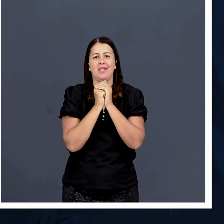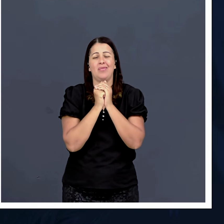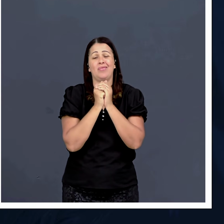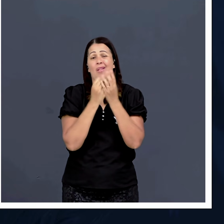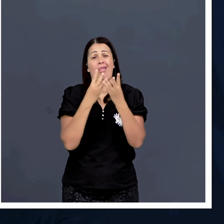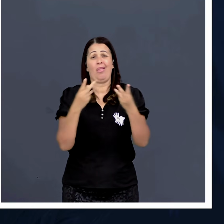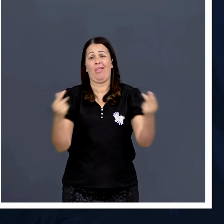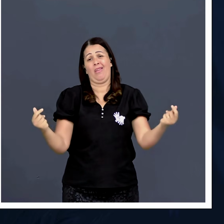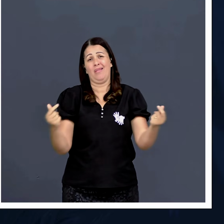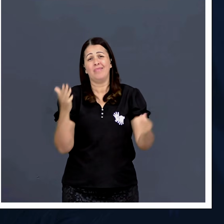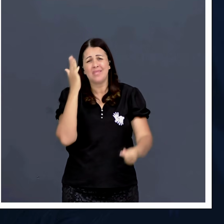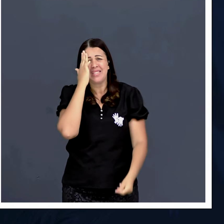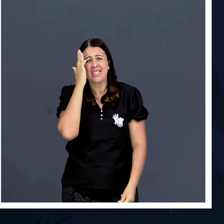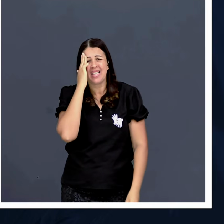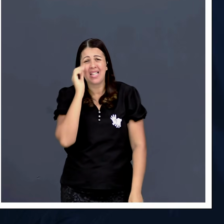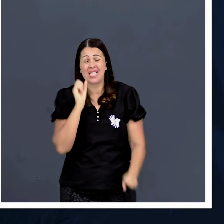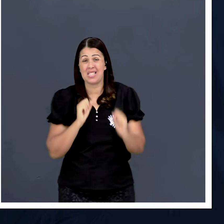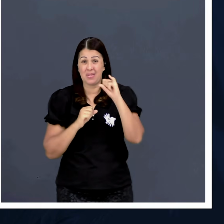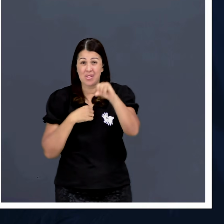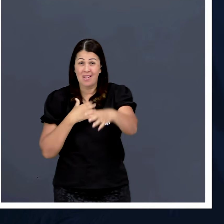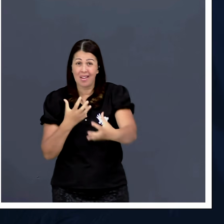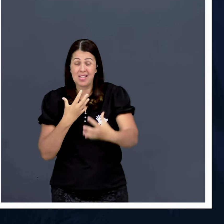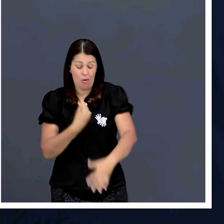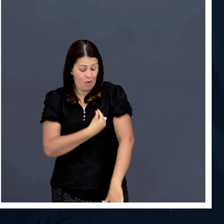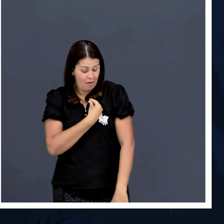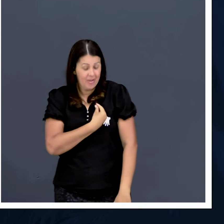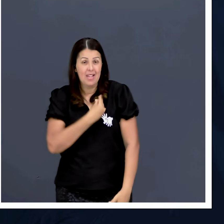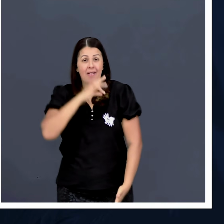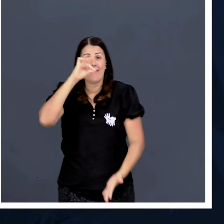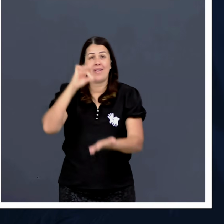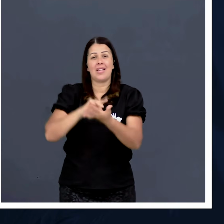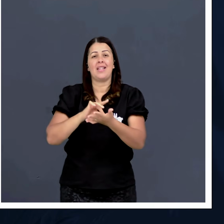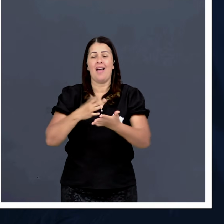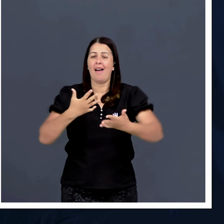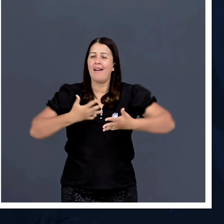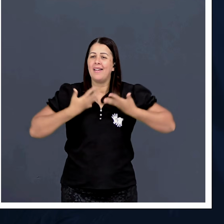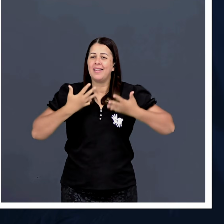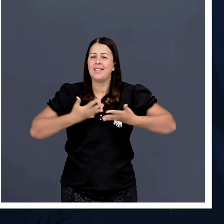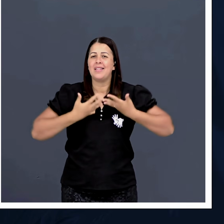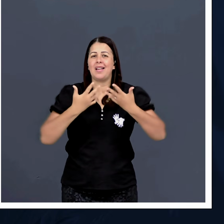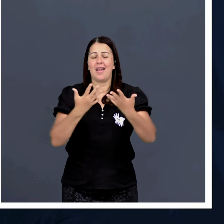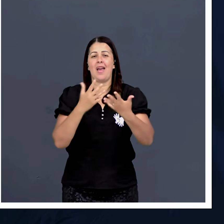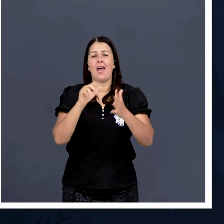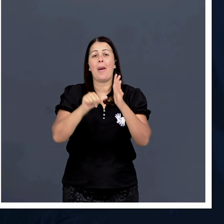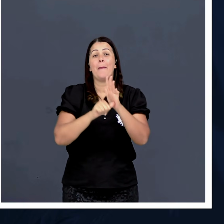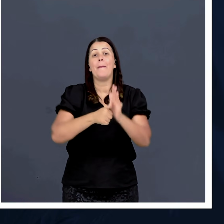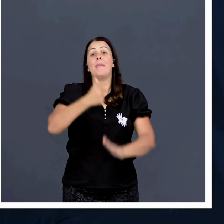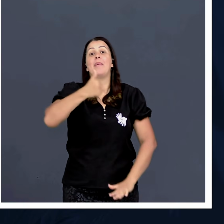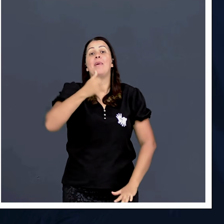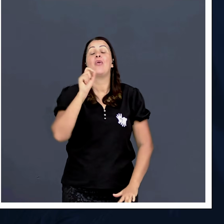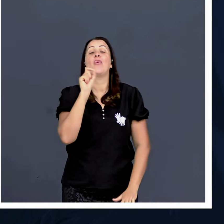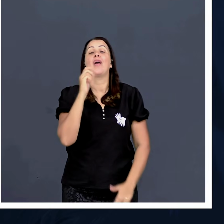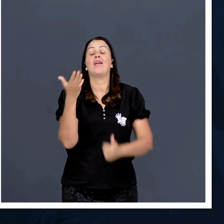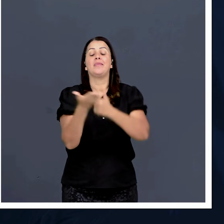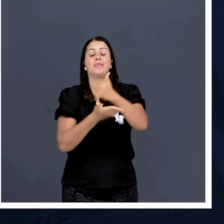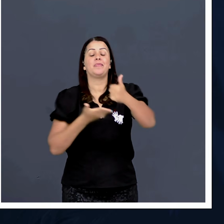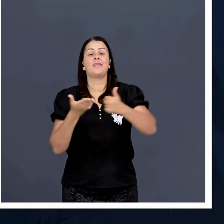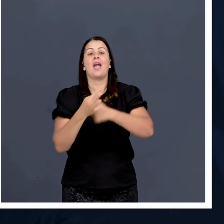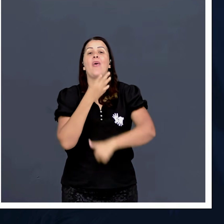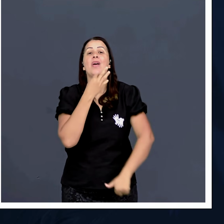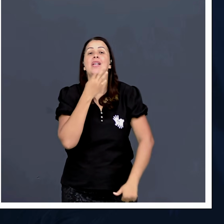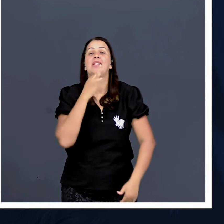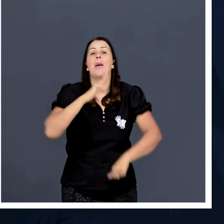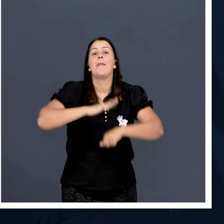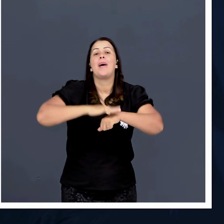afetada. Entende que para desfrutarmos de uma vida com alegria, primeiro passo, primeiro pilar é conhecer quem ele